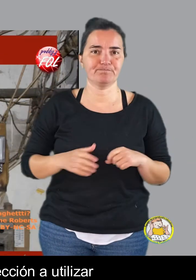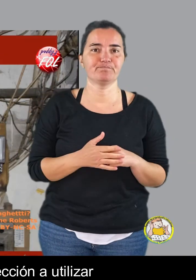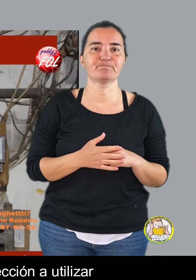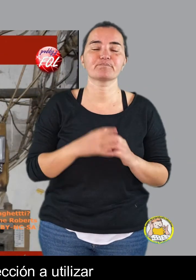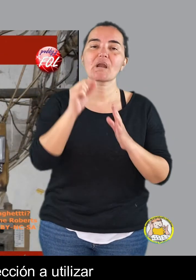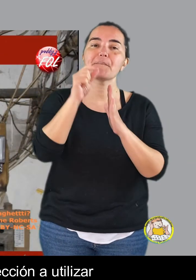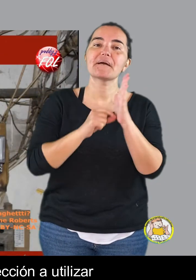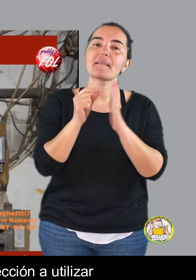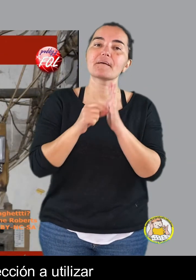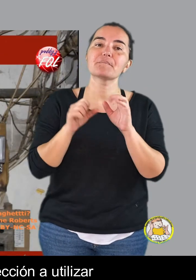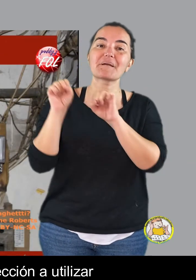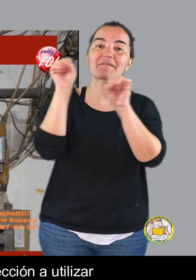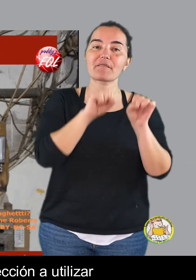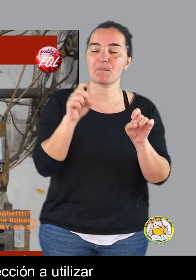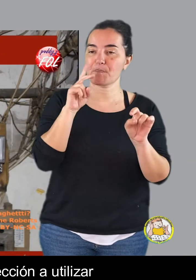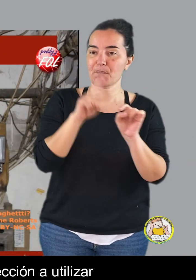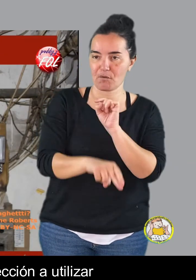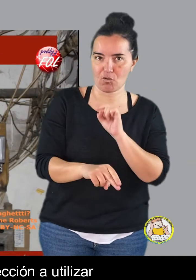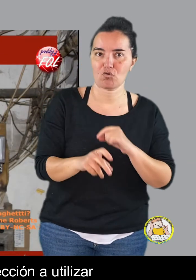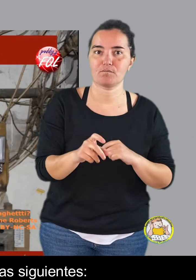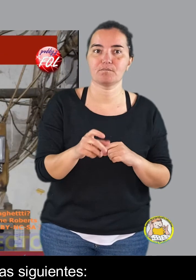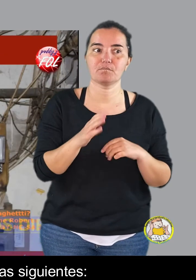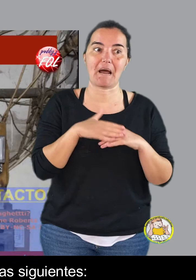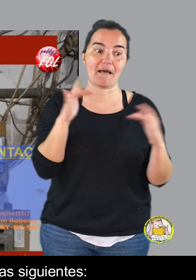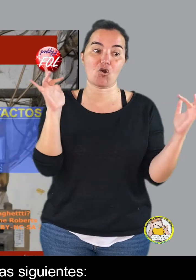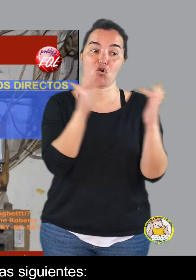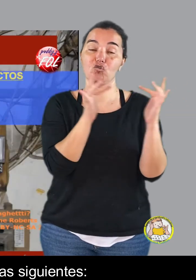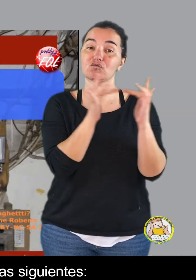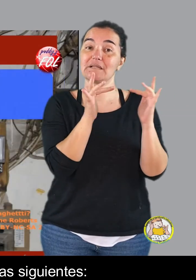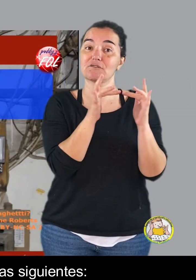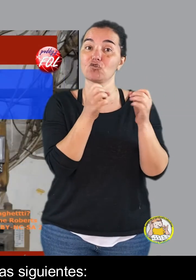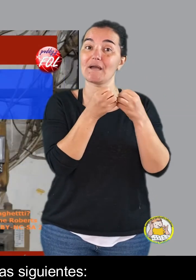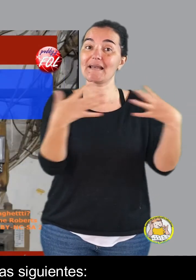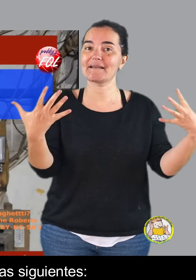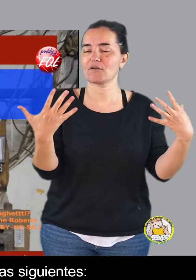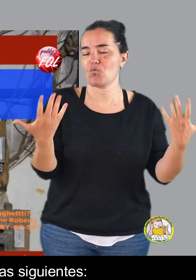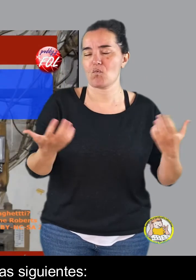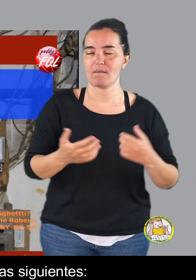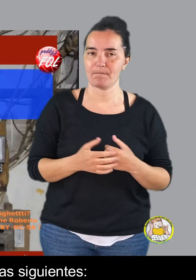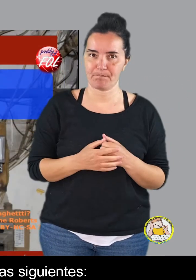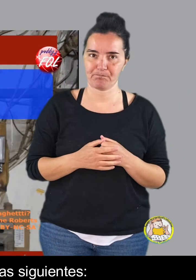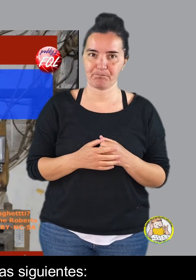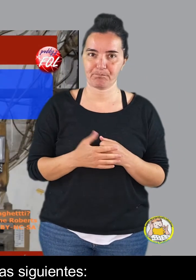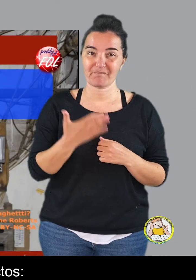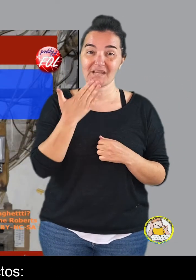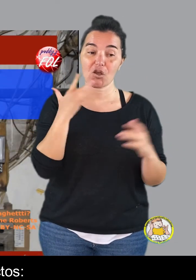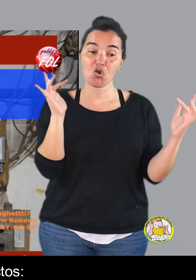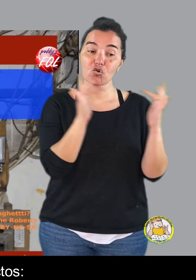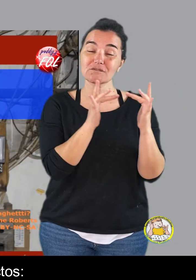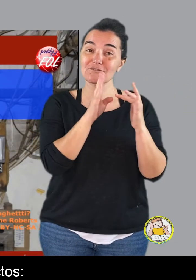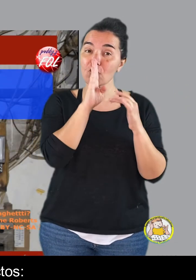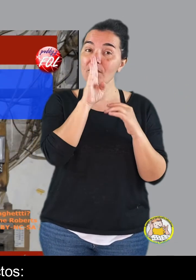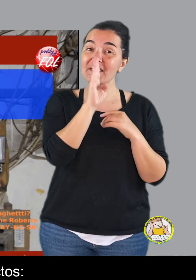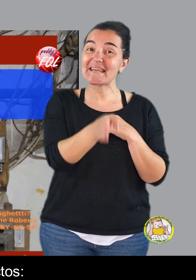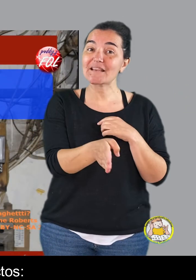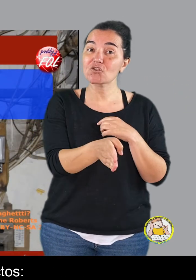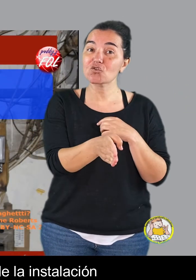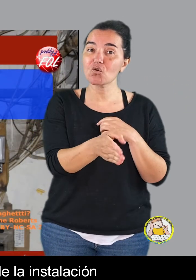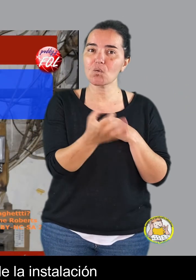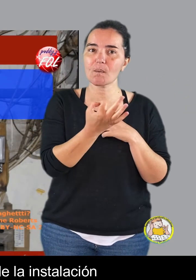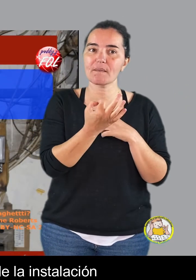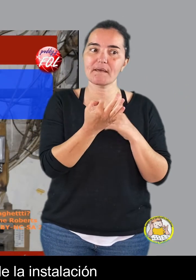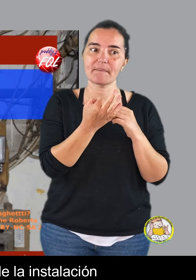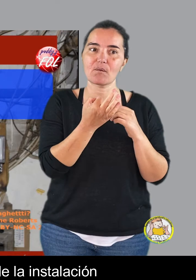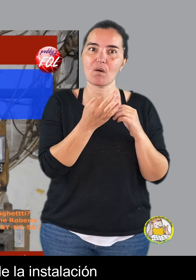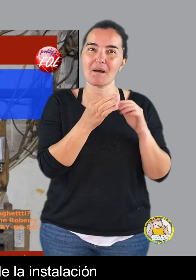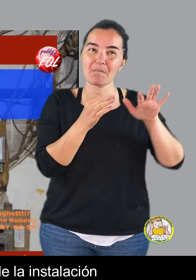medidas de prevención y protección a utilizar ante los contactos eléctricos son las siguientes. Frente a contactos directos,